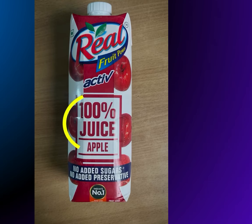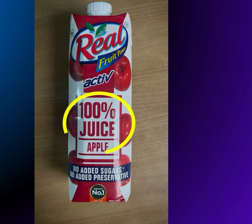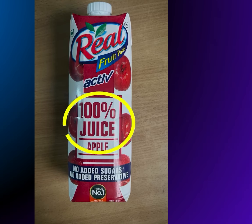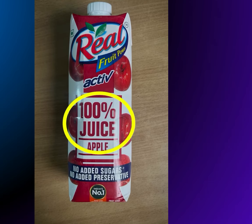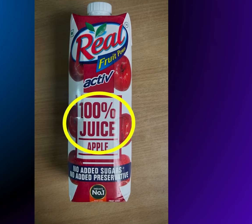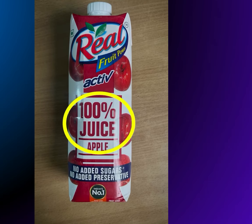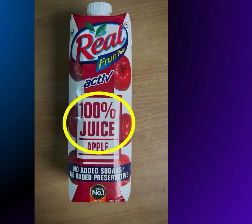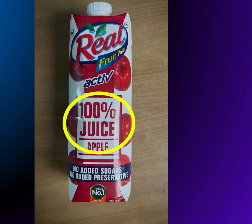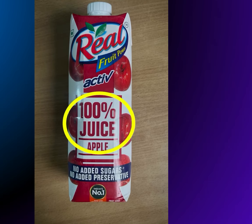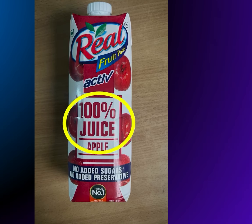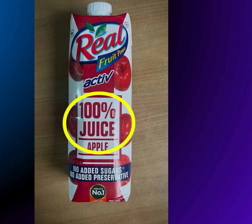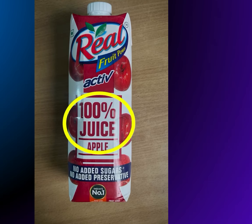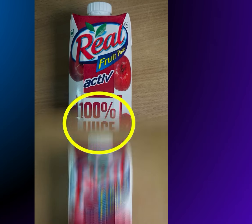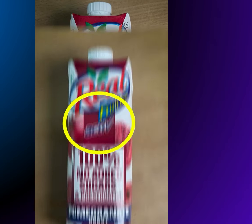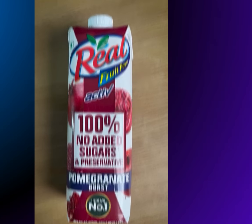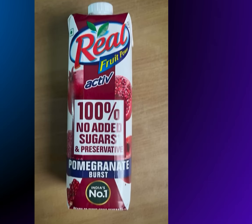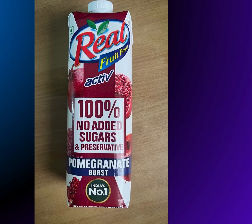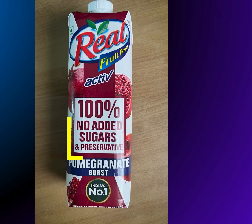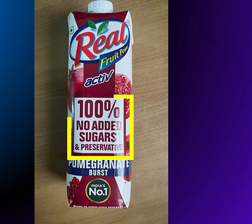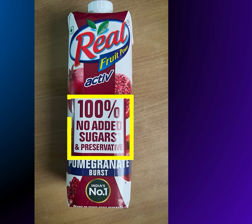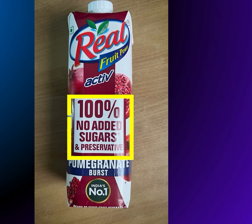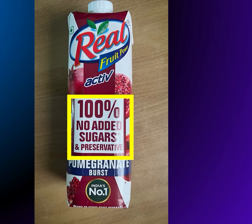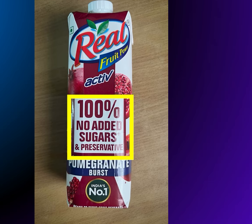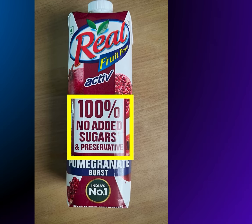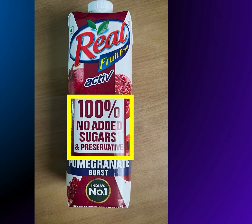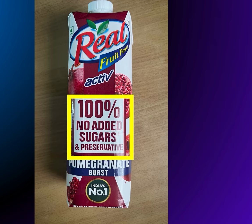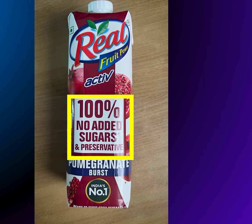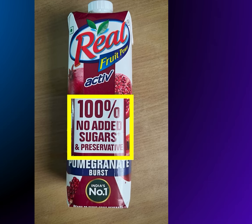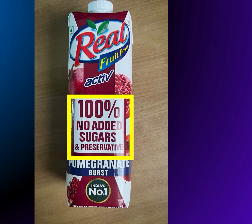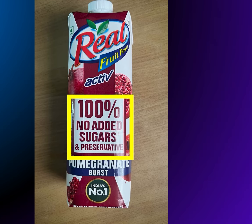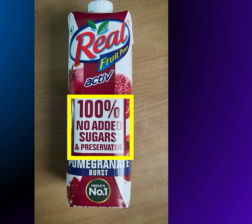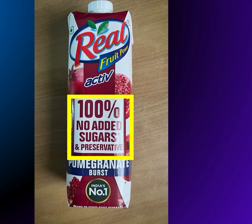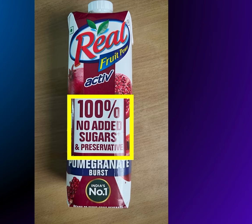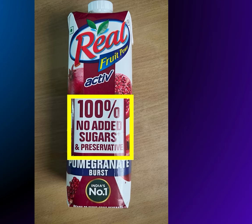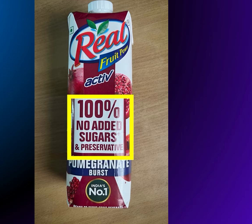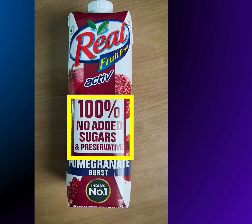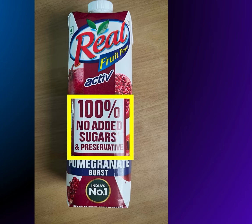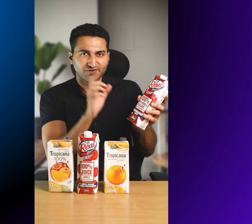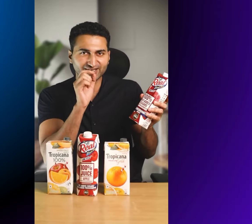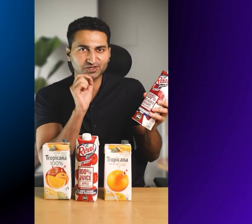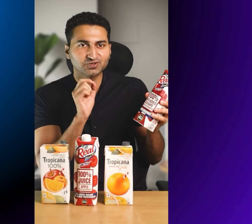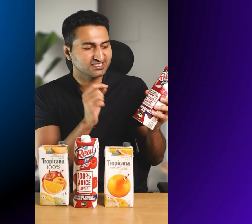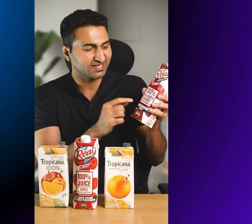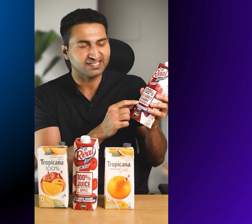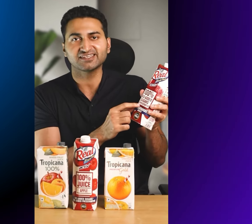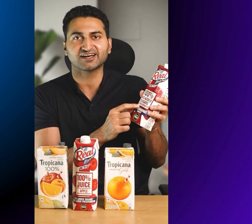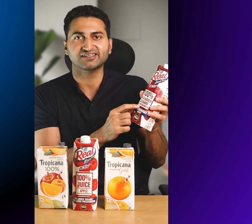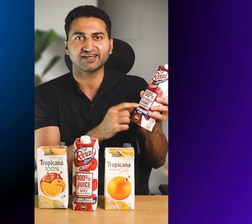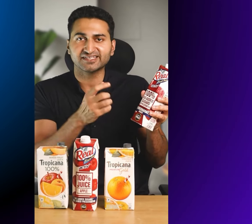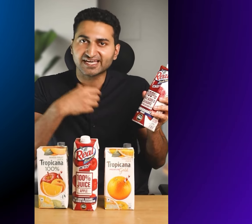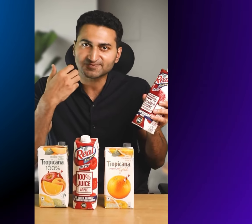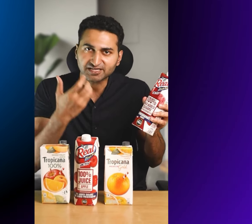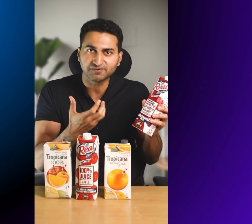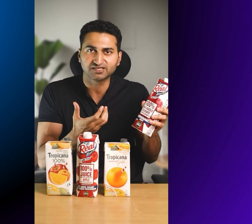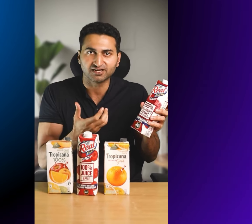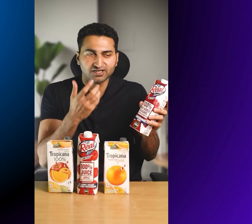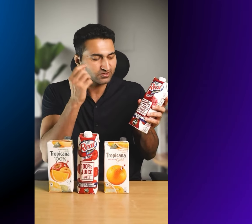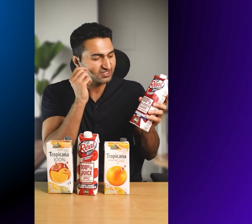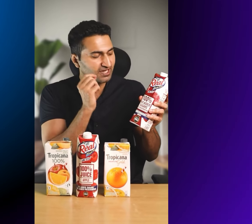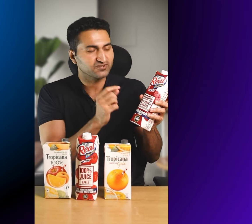पहले 100% जूस लिखा आता था, लेकिन अब नए वाले पे लिखा है 100% नो एडेड शुगर एंड प्रिजर्वेटिव्स। भाई इन्होंने थोड़ी चालाकी दिखाई है, एंड ये एक्सपेक्टेड भी था, क्योंकि जब एफएसएसआई